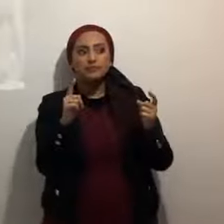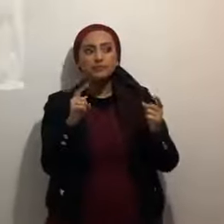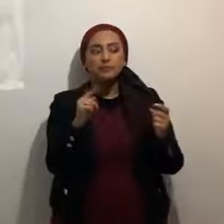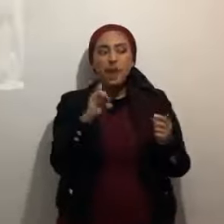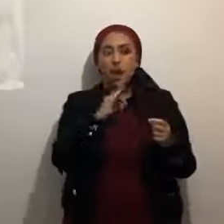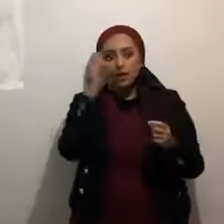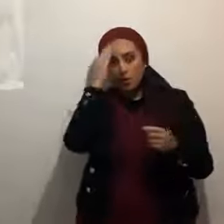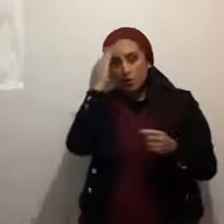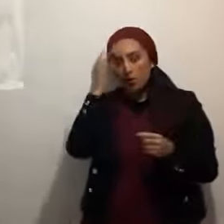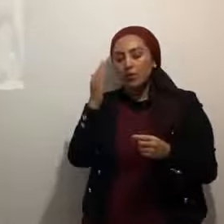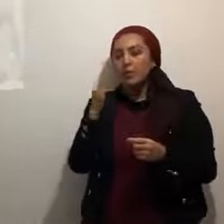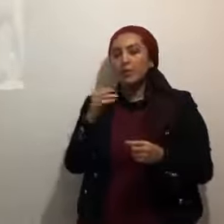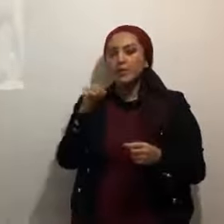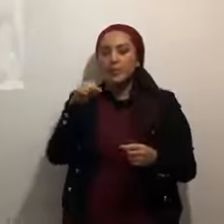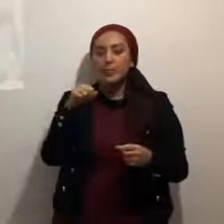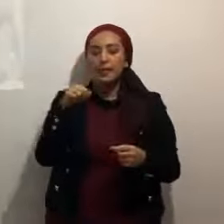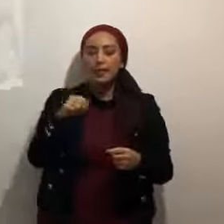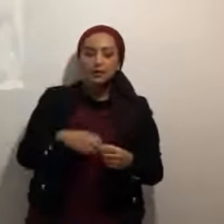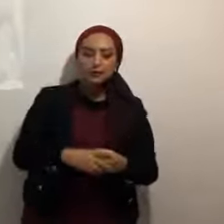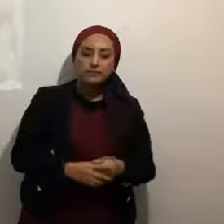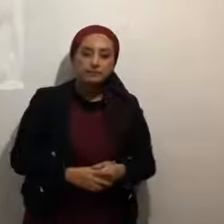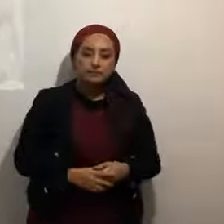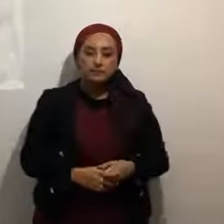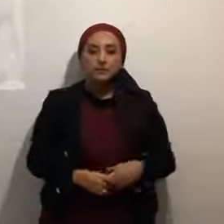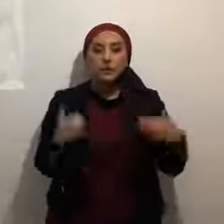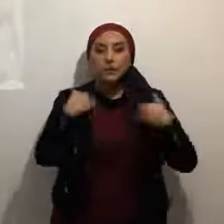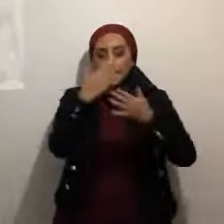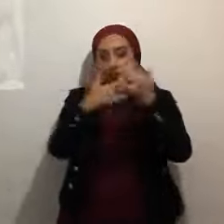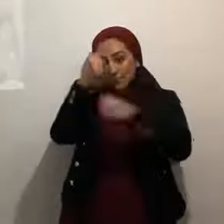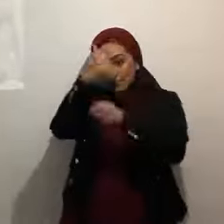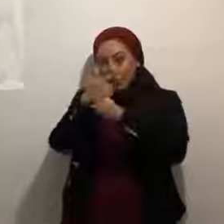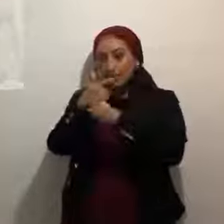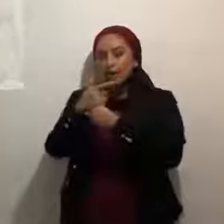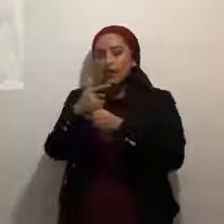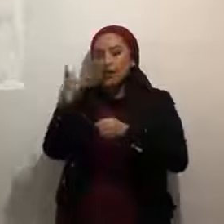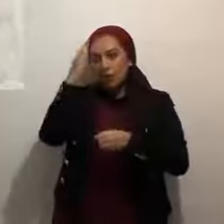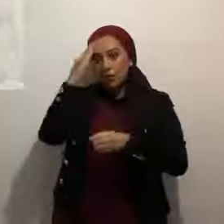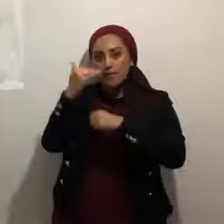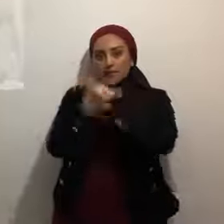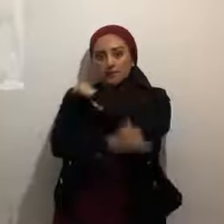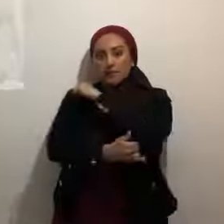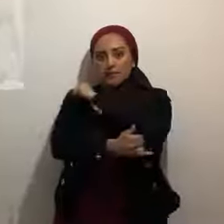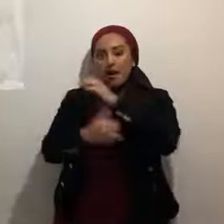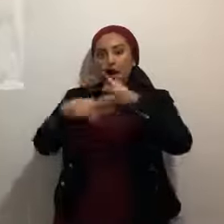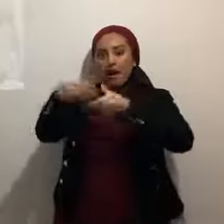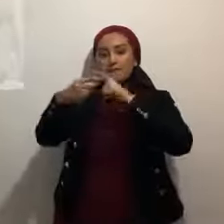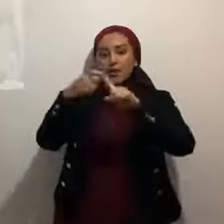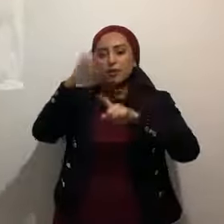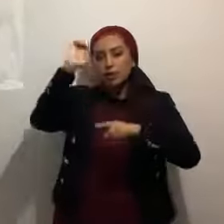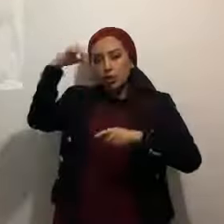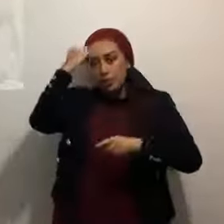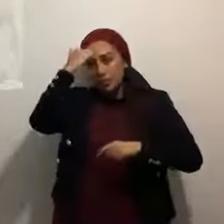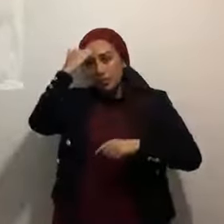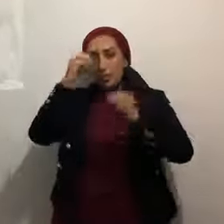veras, de buena fe, de buena fuente, hermanos que han salido de países de Europa y de más allá, de Asia y